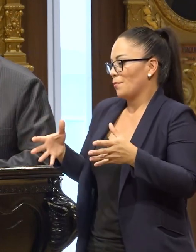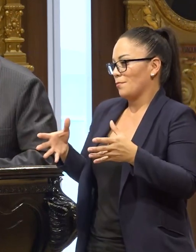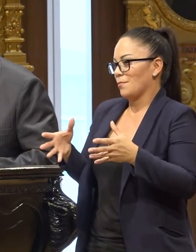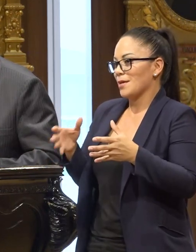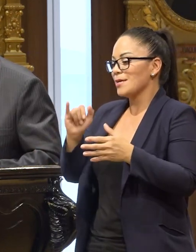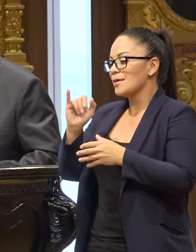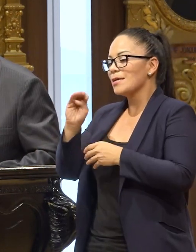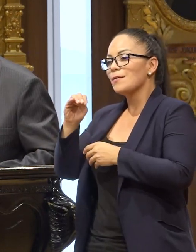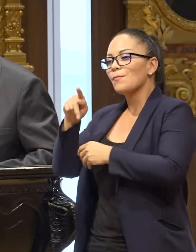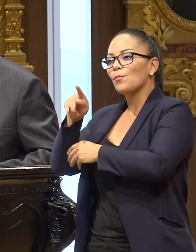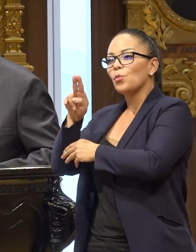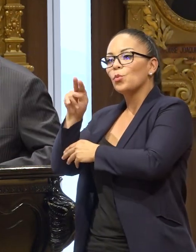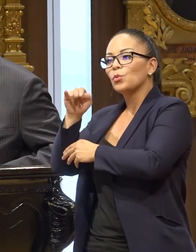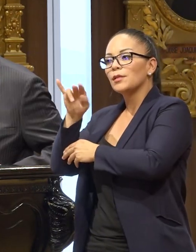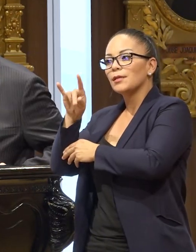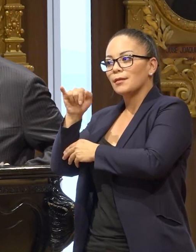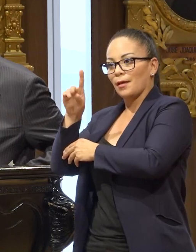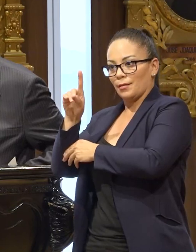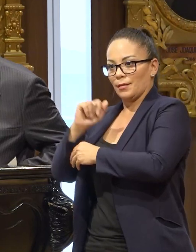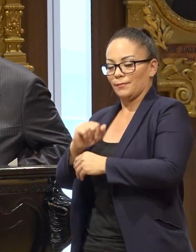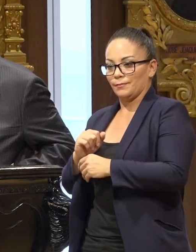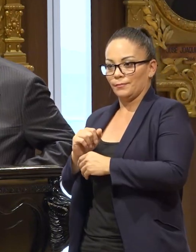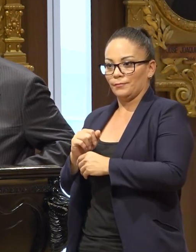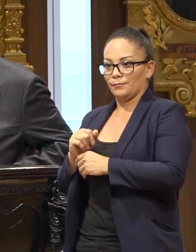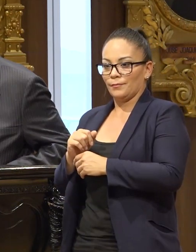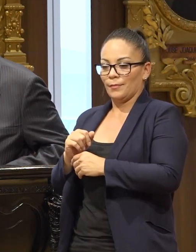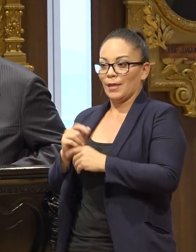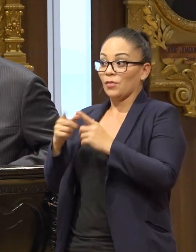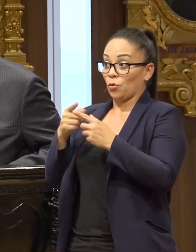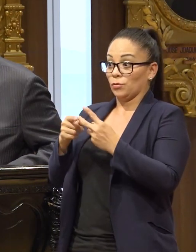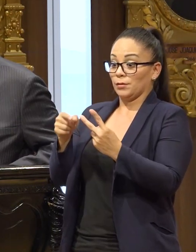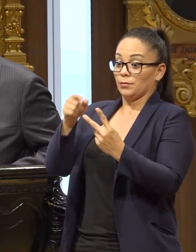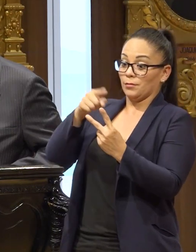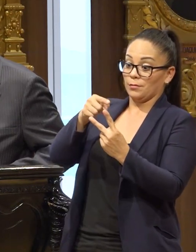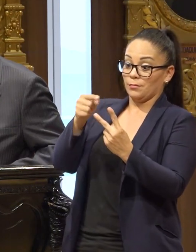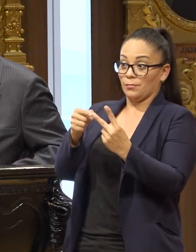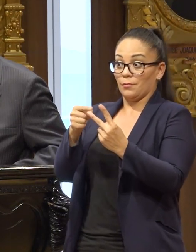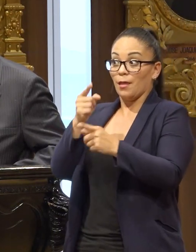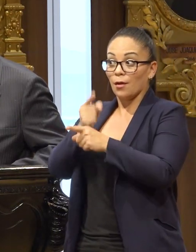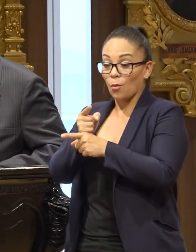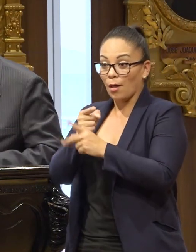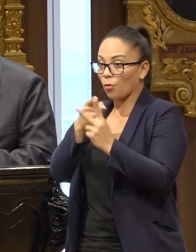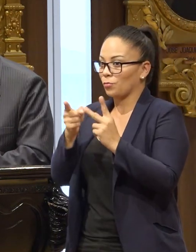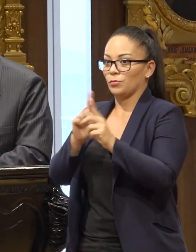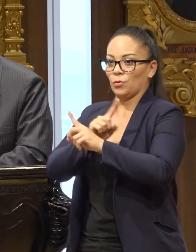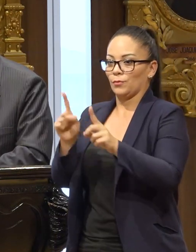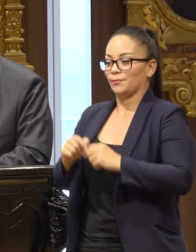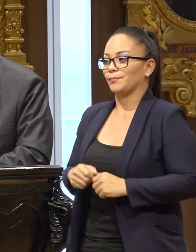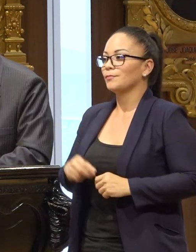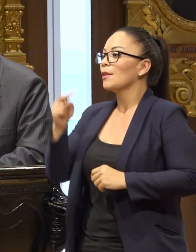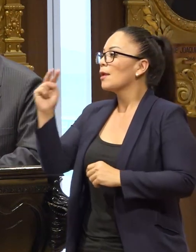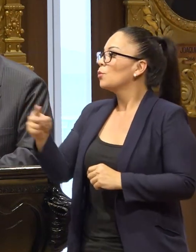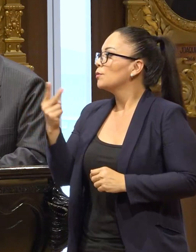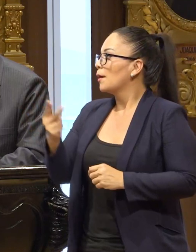impunidad. Ni lo uno ni lo otro es adecuado. Por el